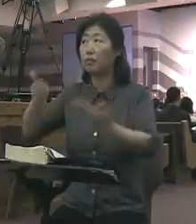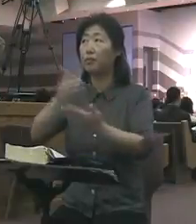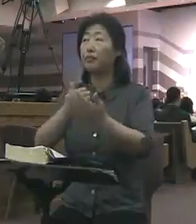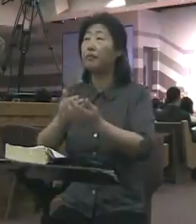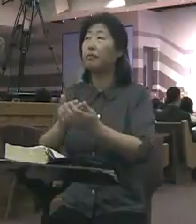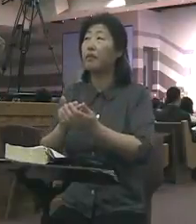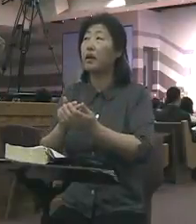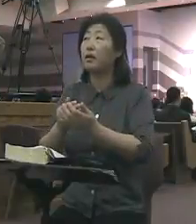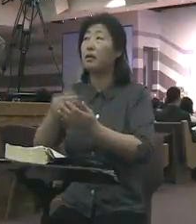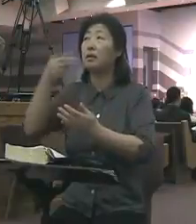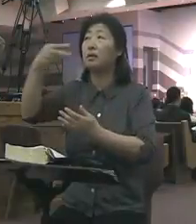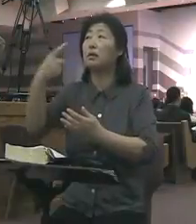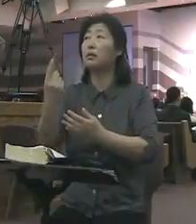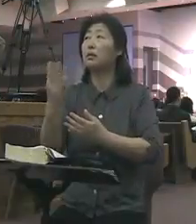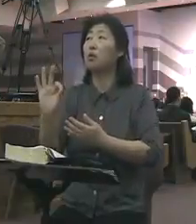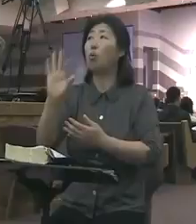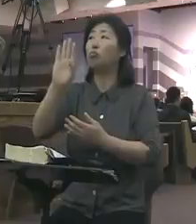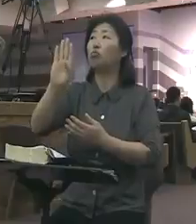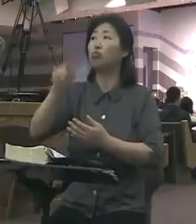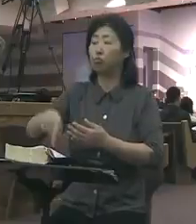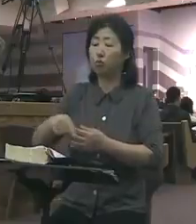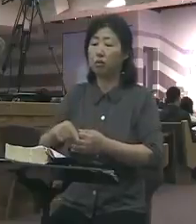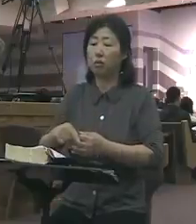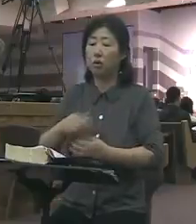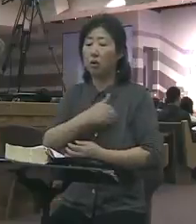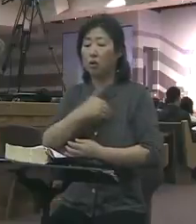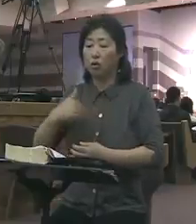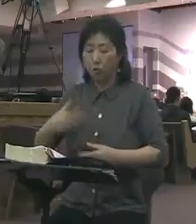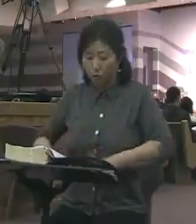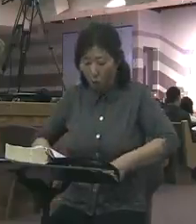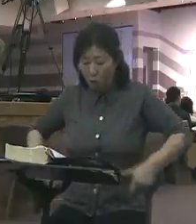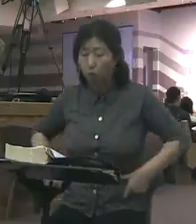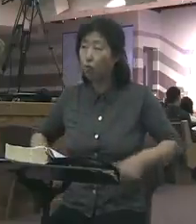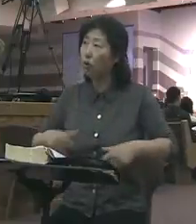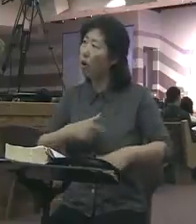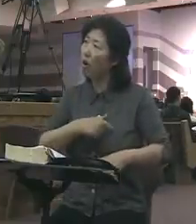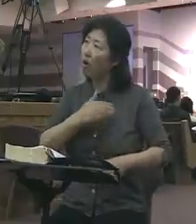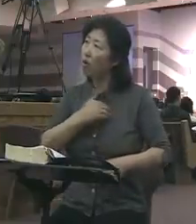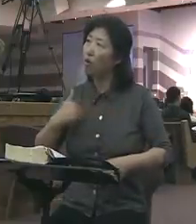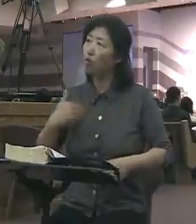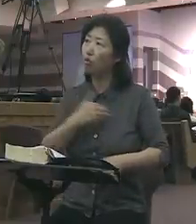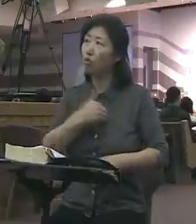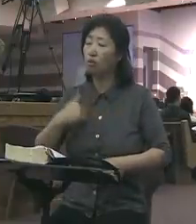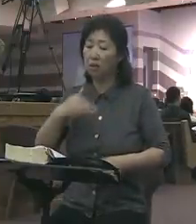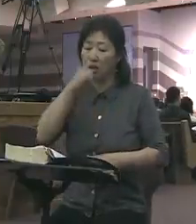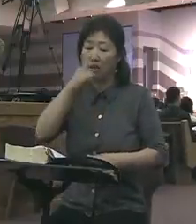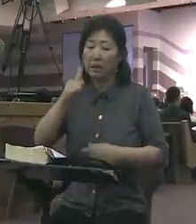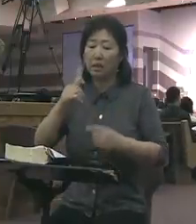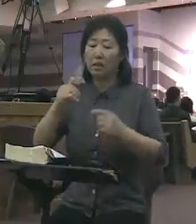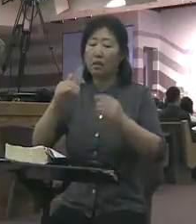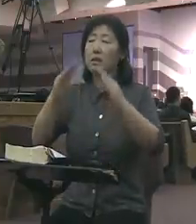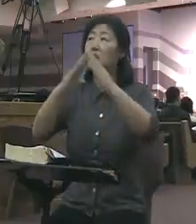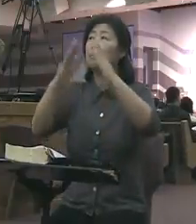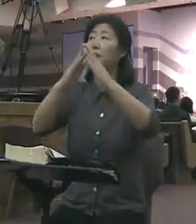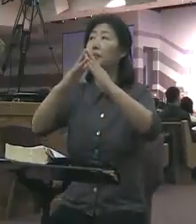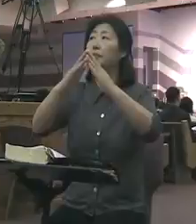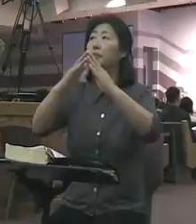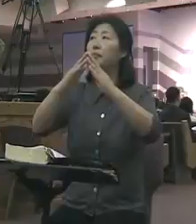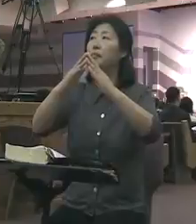처음으로 이렇게 여유 있는 집으로 이사간 적이 있었어요. 참 처음으로 그 가든도 있고 거라지도